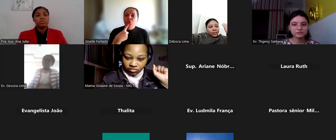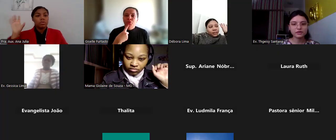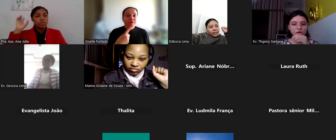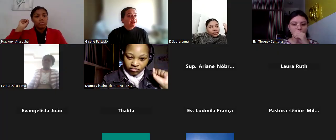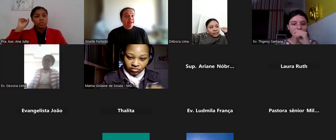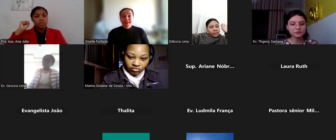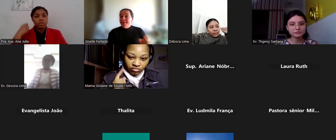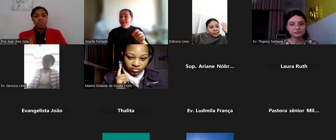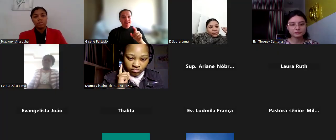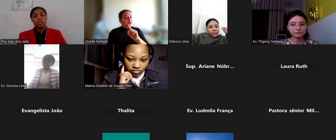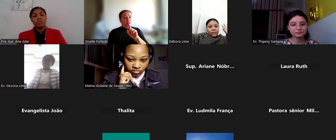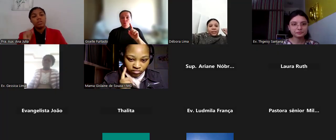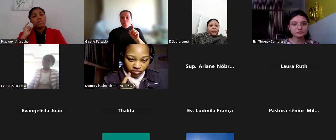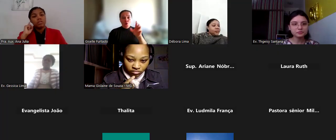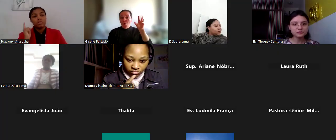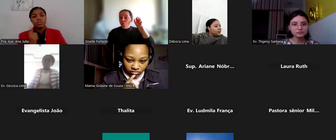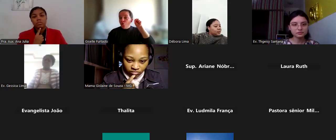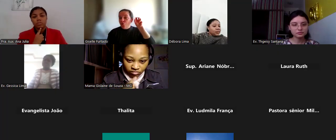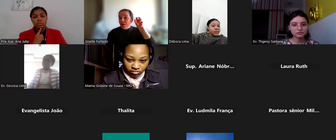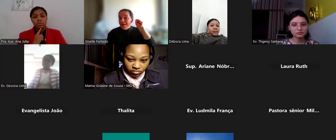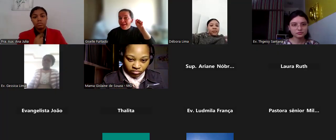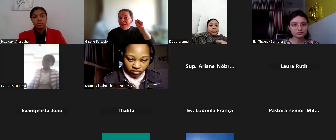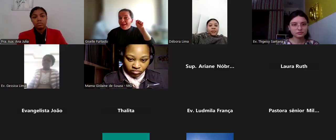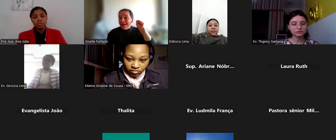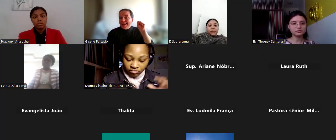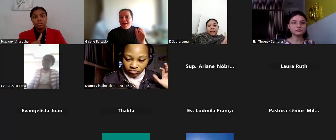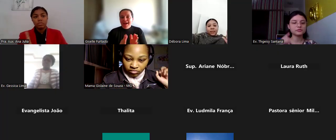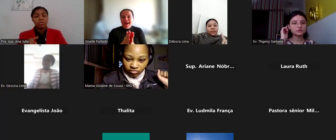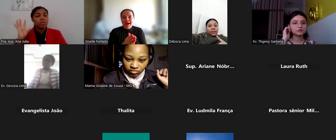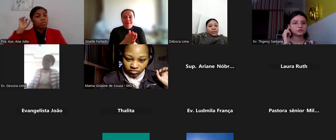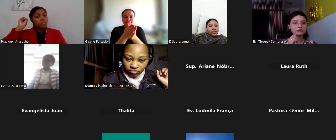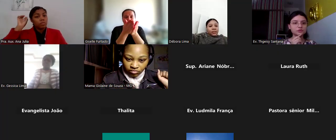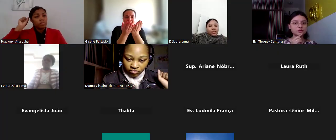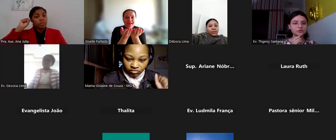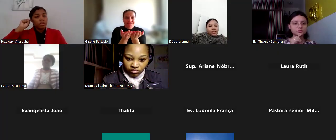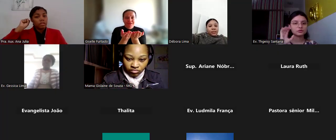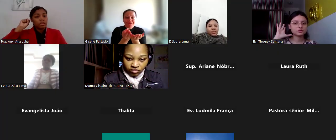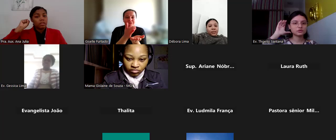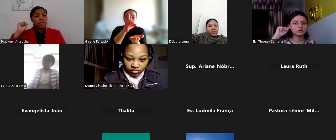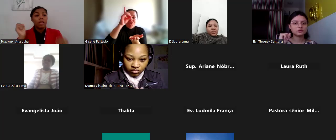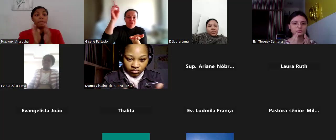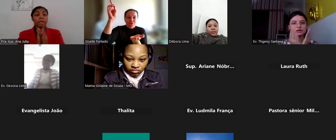Surdo não ouve a palavra de